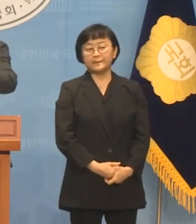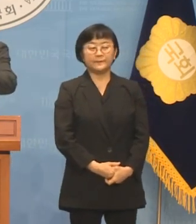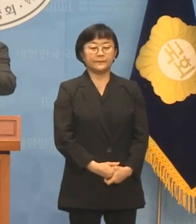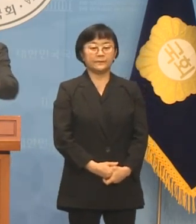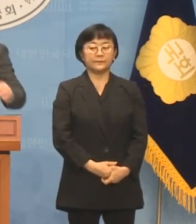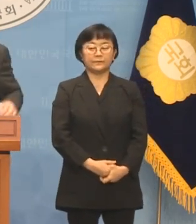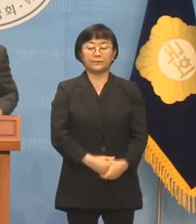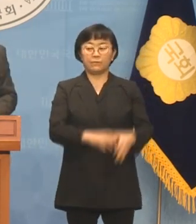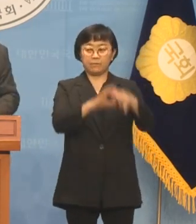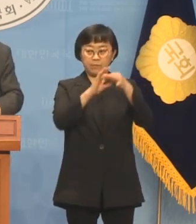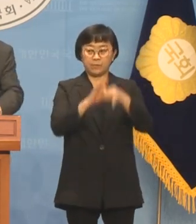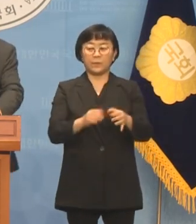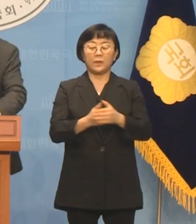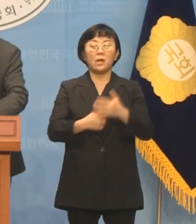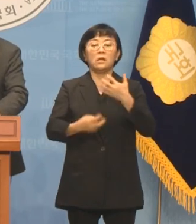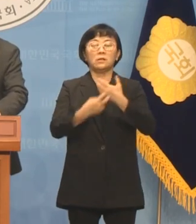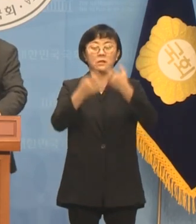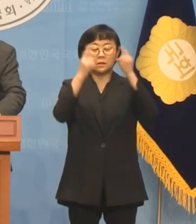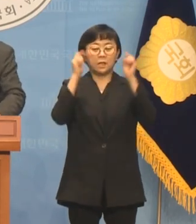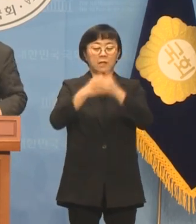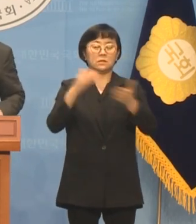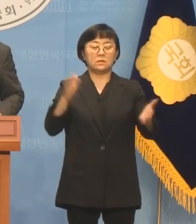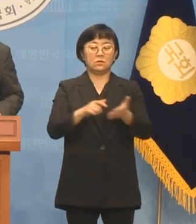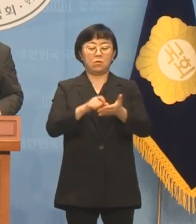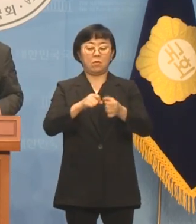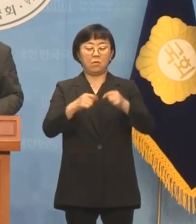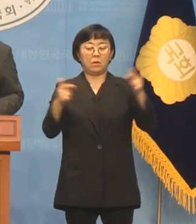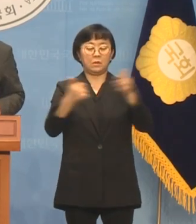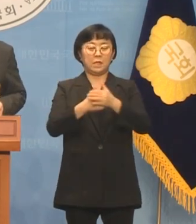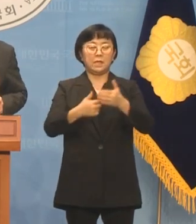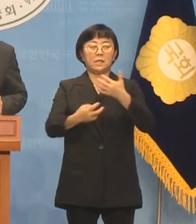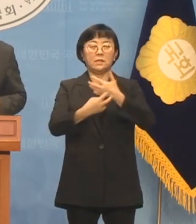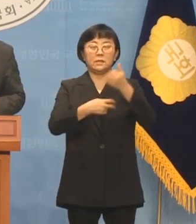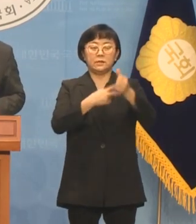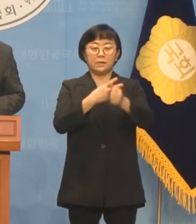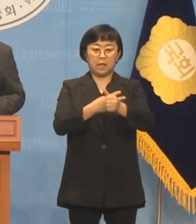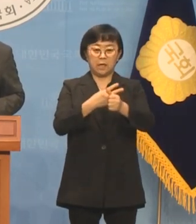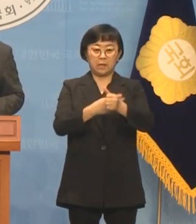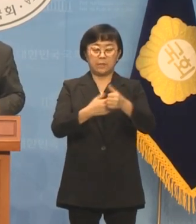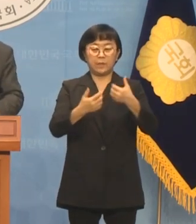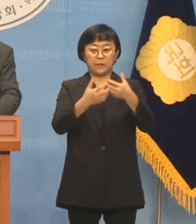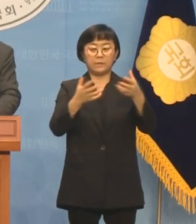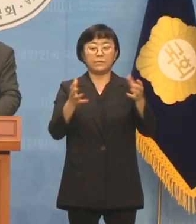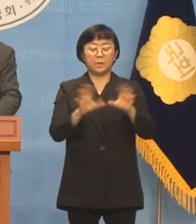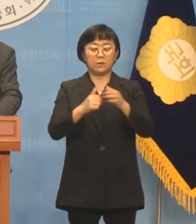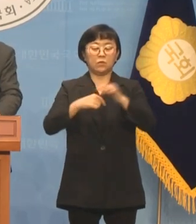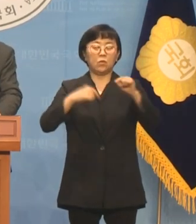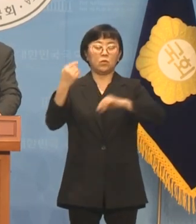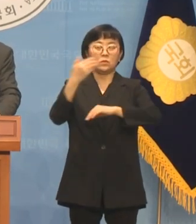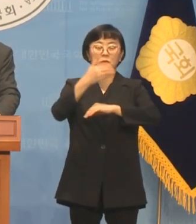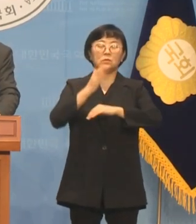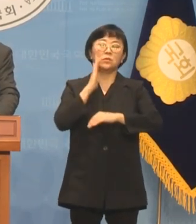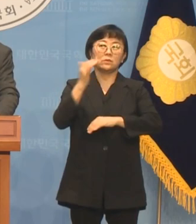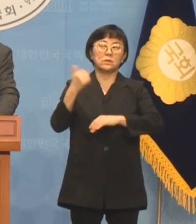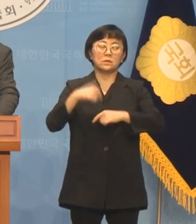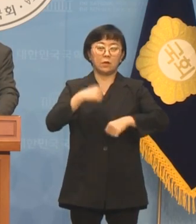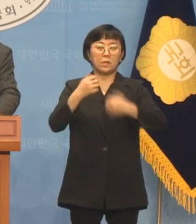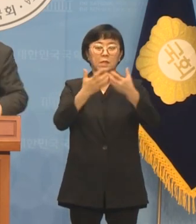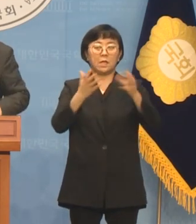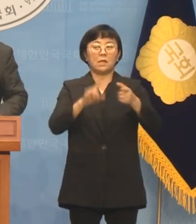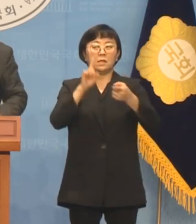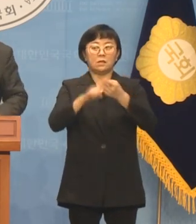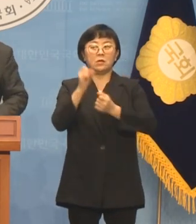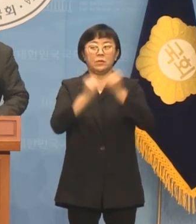네, 이어서 의대 증원했다는 의사들의 집단 행동에 대한 녹색정의당 정책위원회 입장에 대한 말씀을 이어서